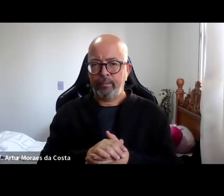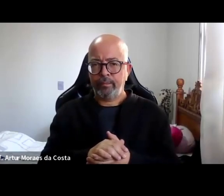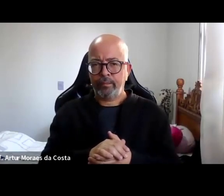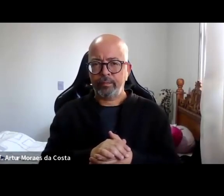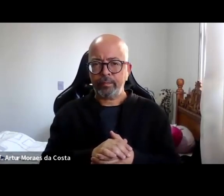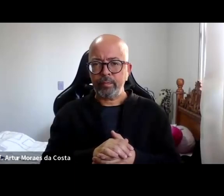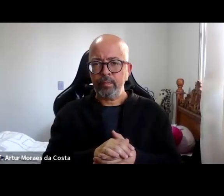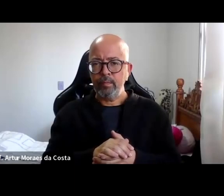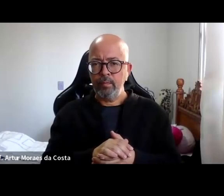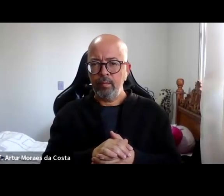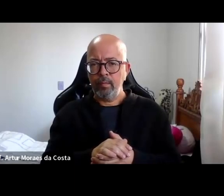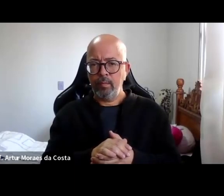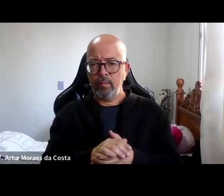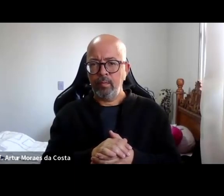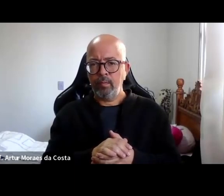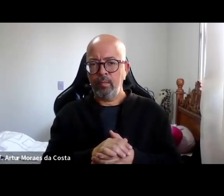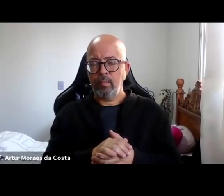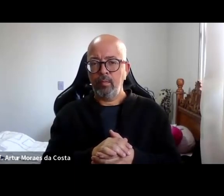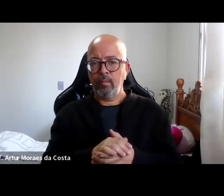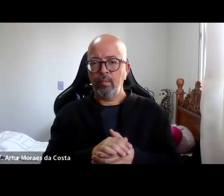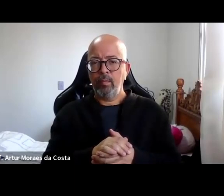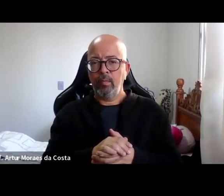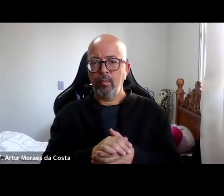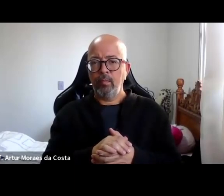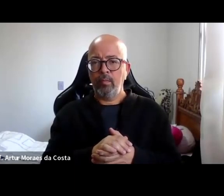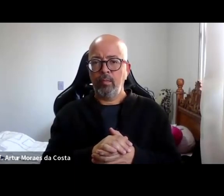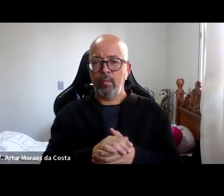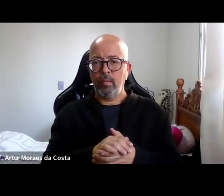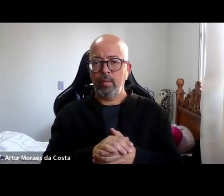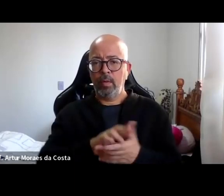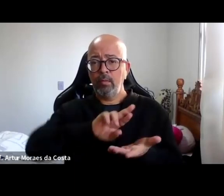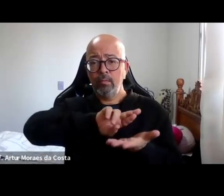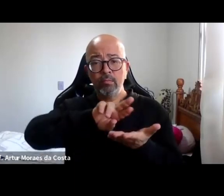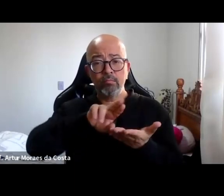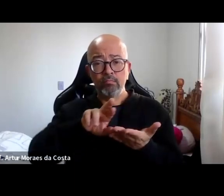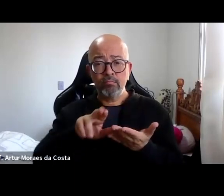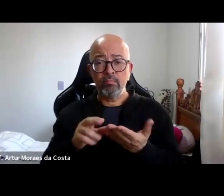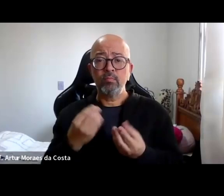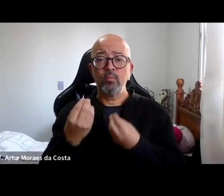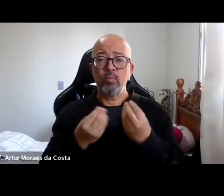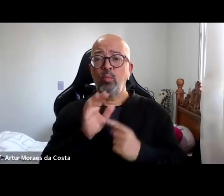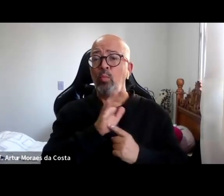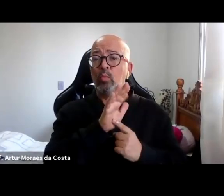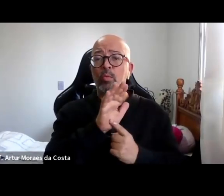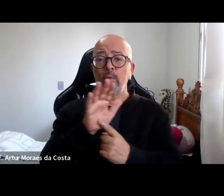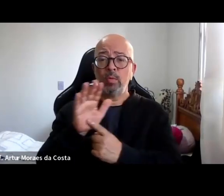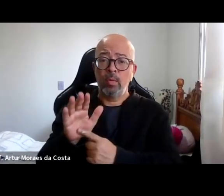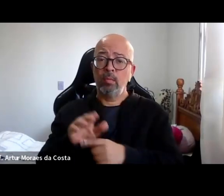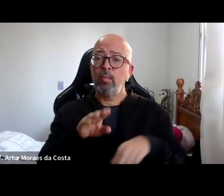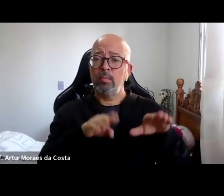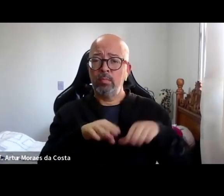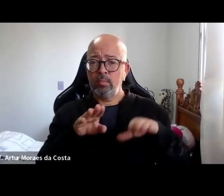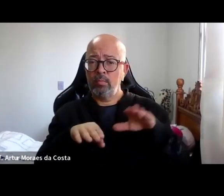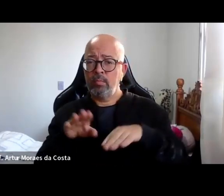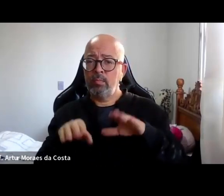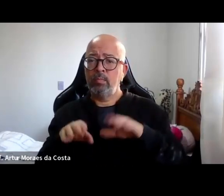pero Explica qué parte Porque yo no está no lo escribí Perdón te estaba diciendo directamente a ti Ah perfecto Jimena